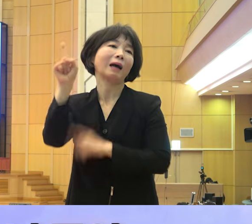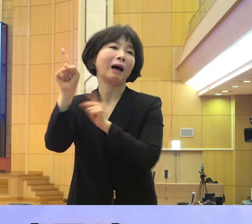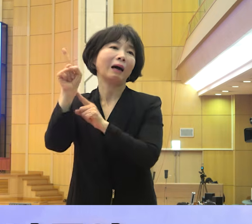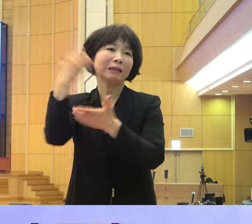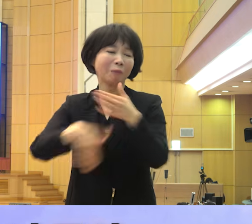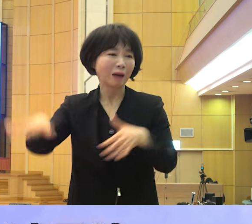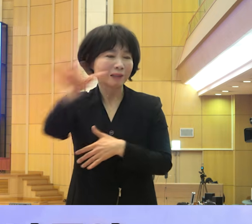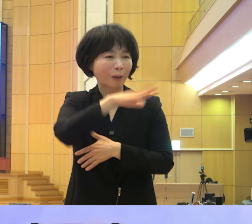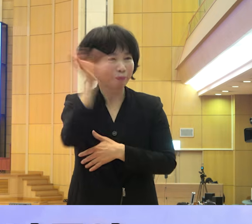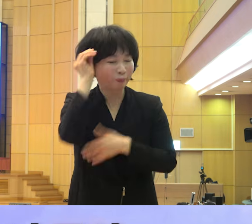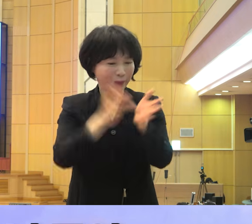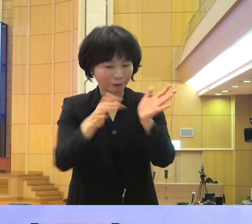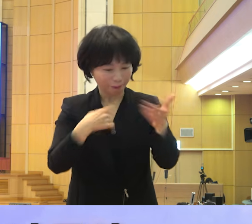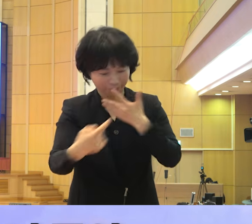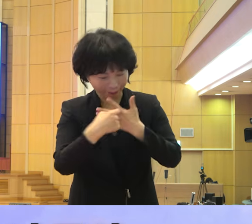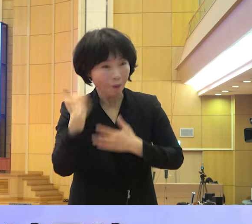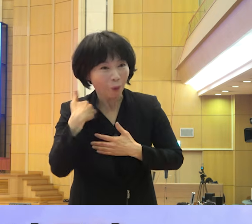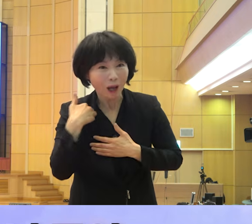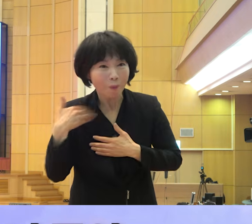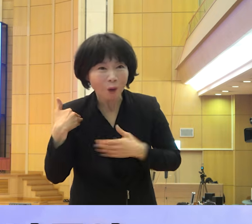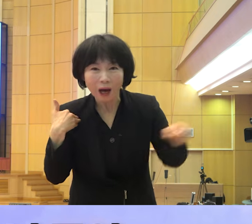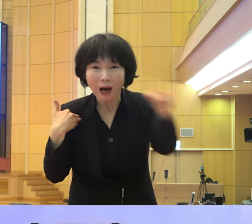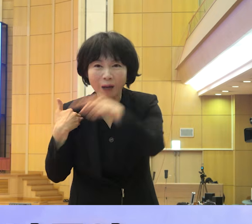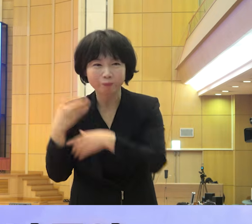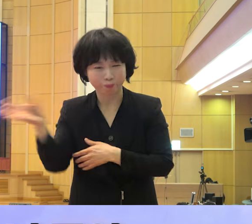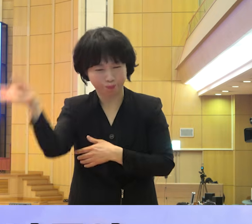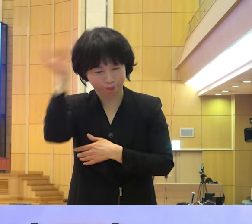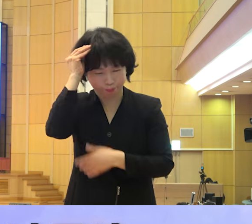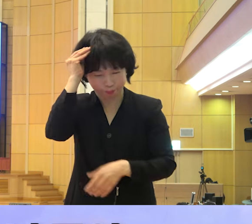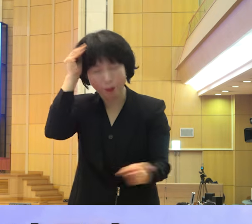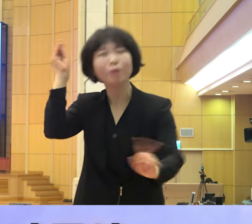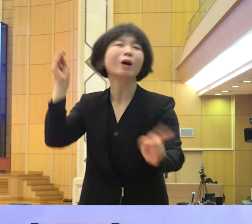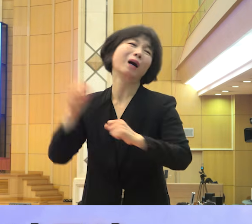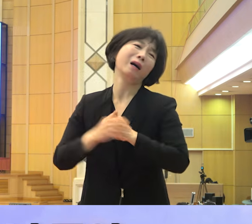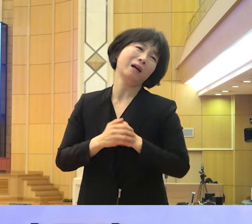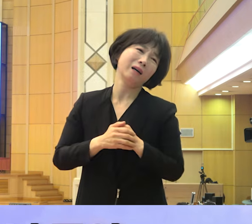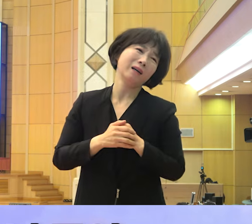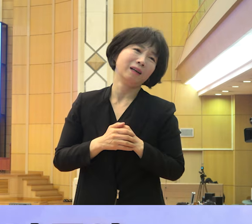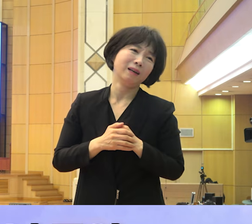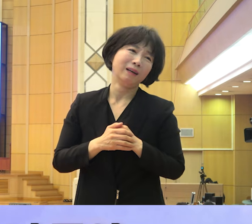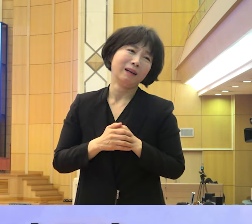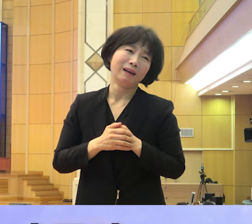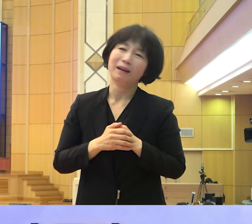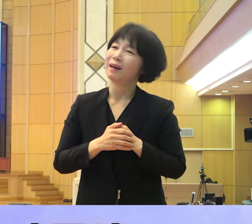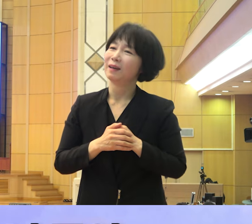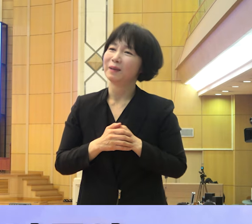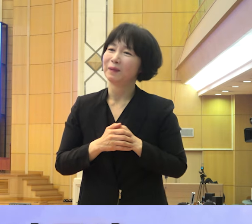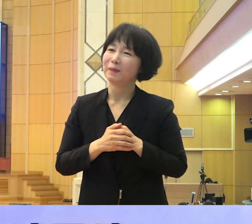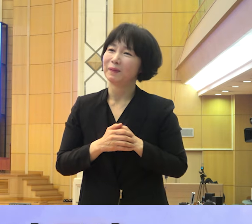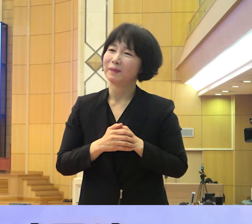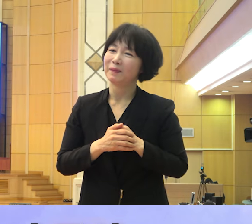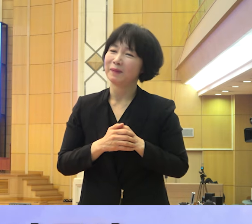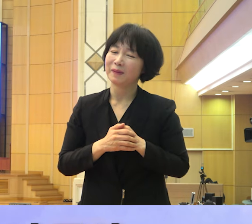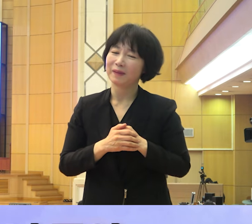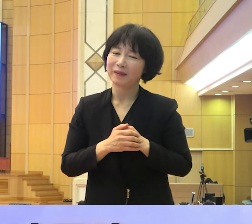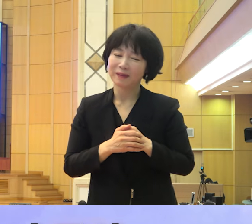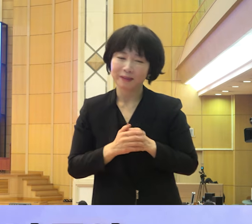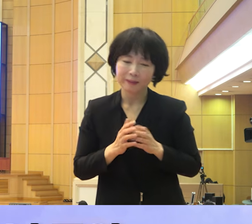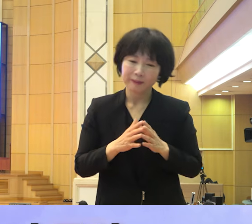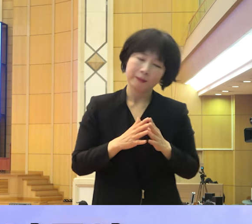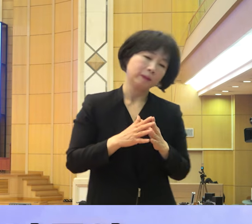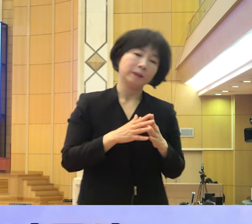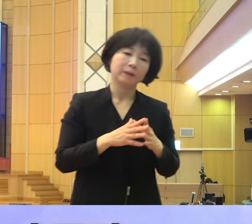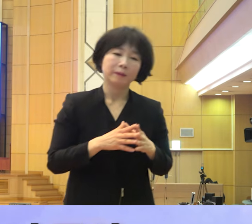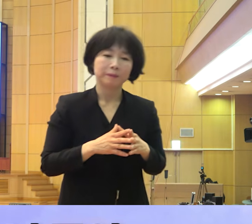잉태했을 때부터, 태어났을 때, 세례를 받았을 때, 또는 사마리아